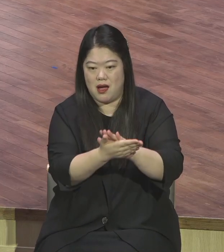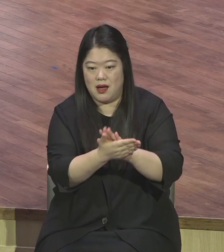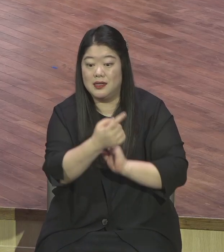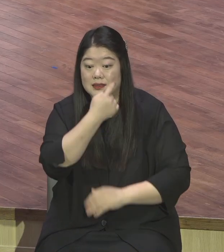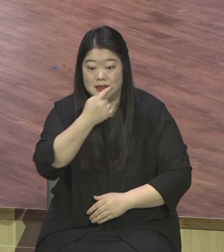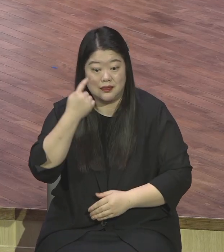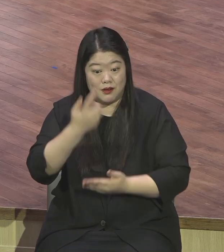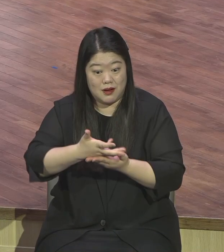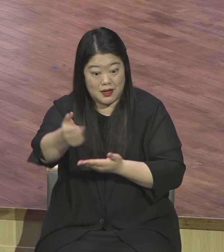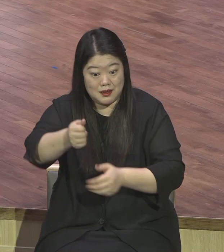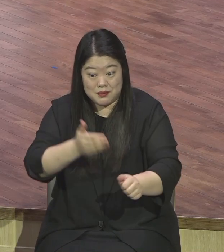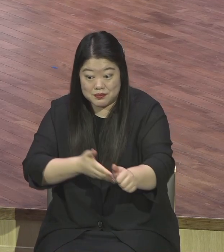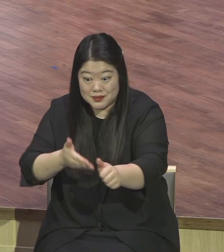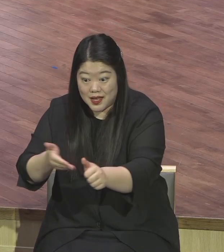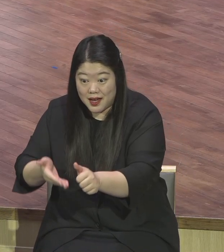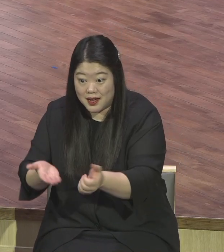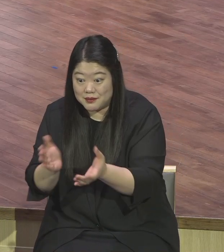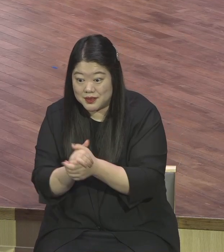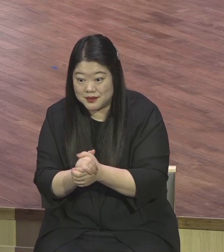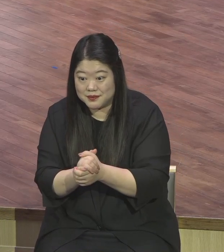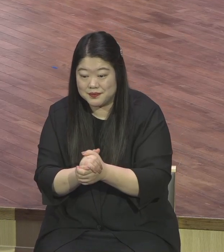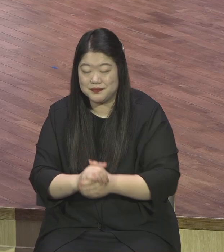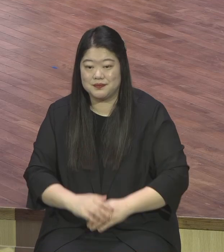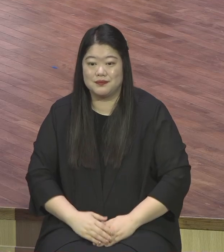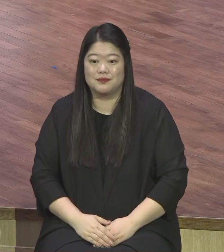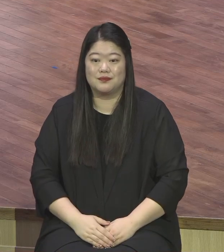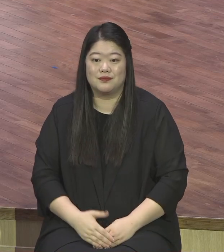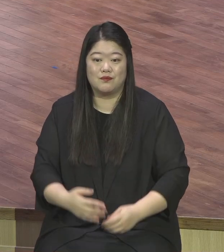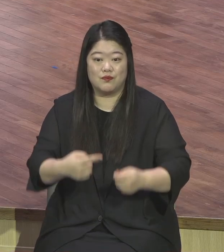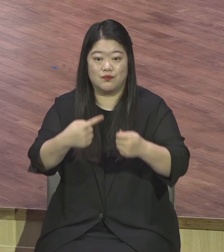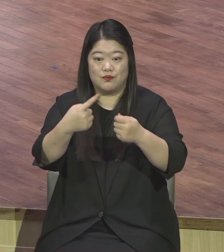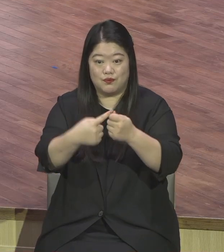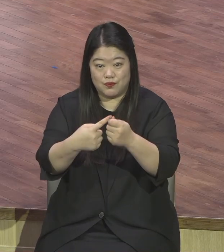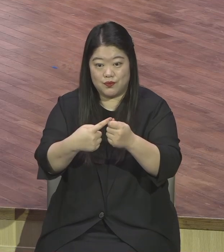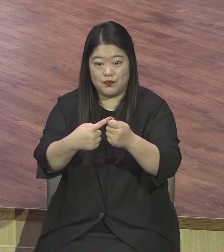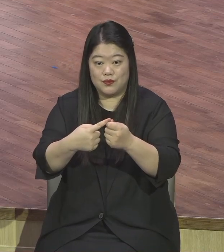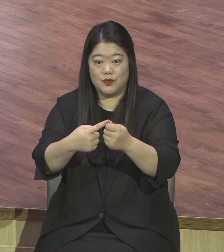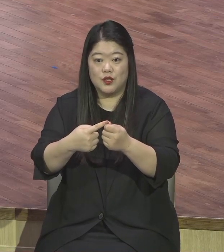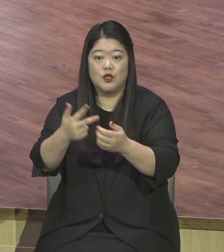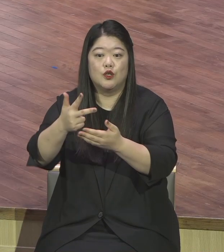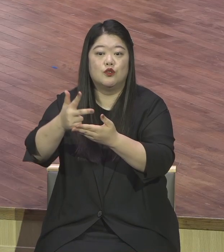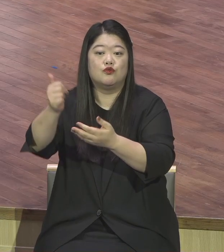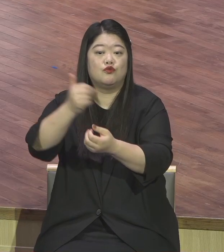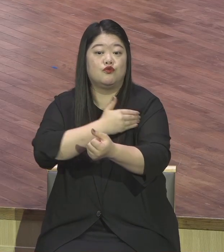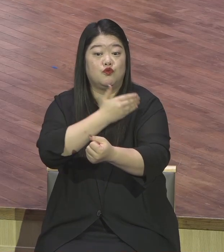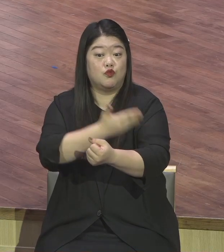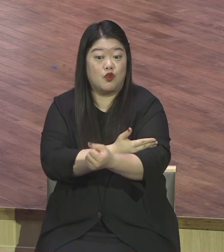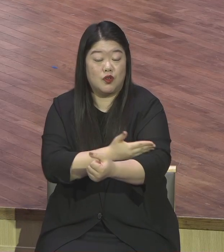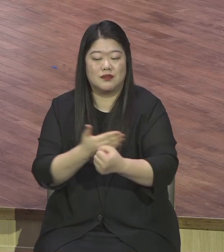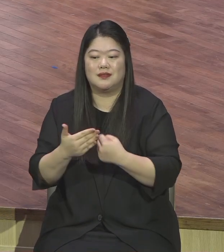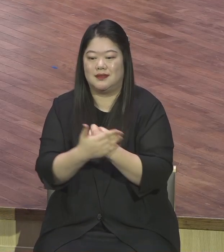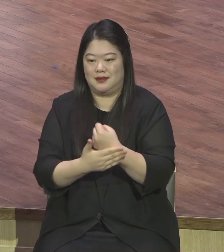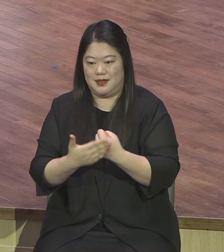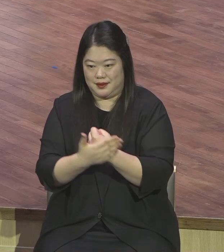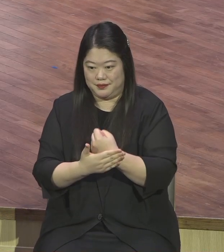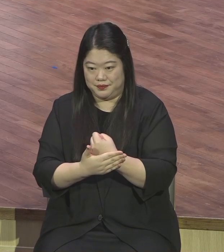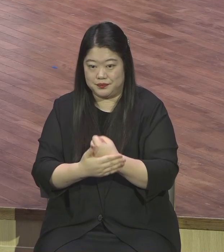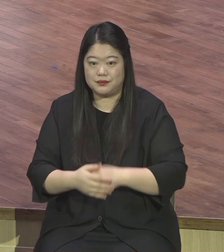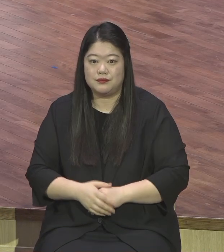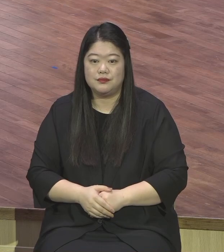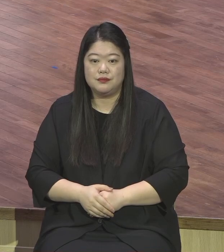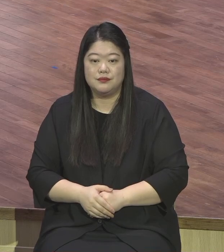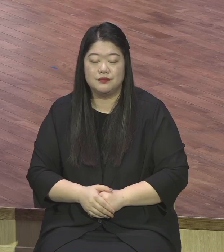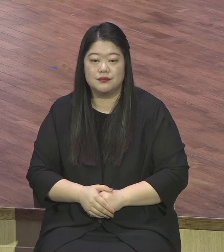이름으로 축복합니다. 그럼 첫째로 주권적 은혜입니다. 11절 봅니다. 형제들아,